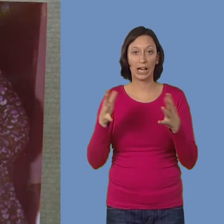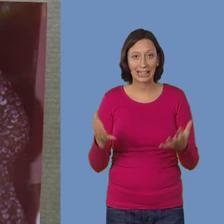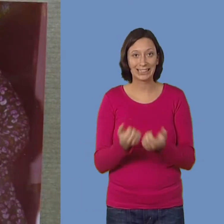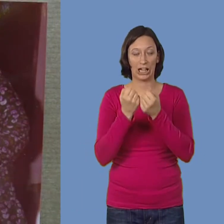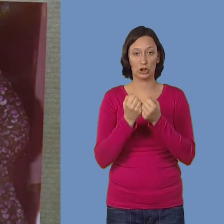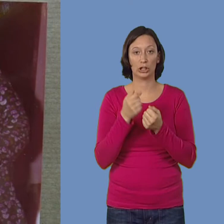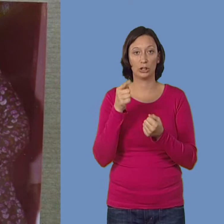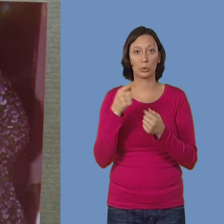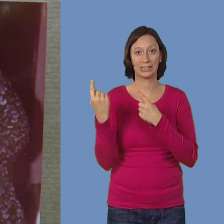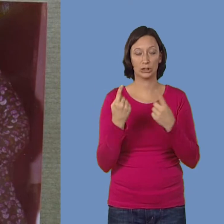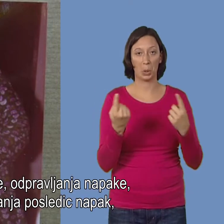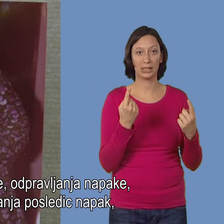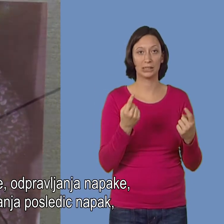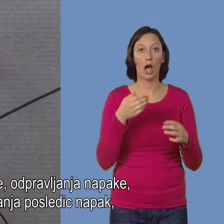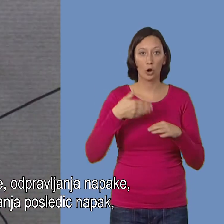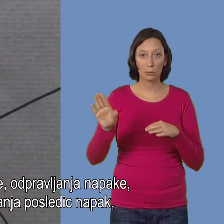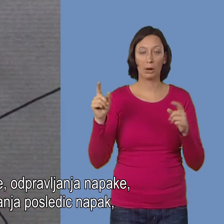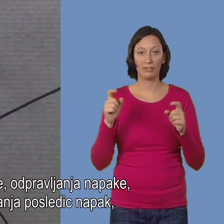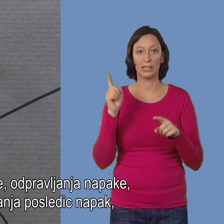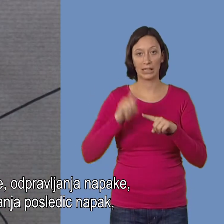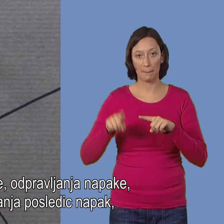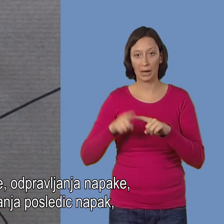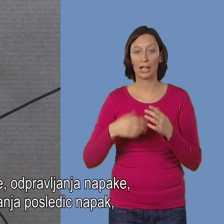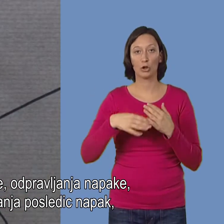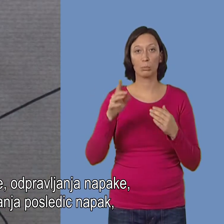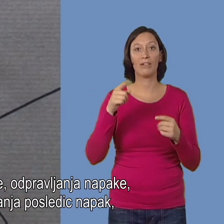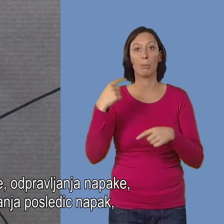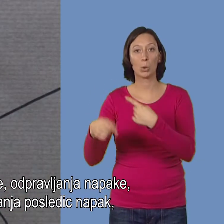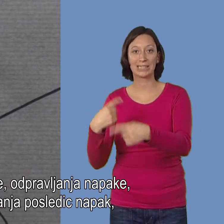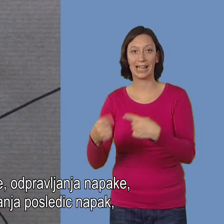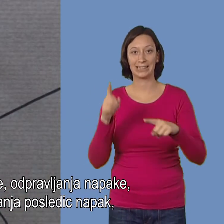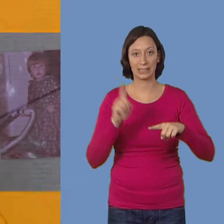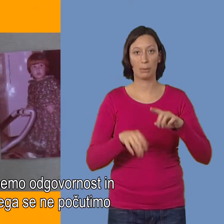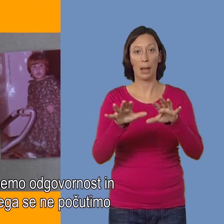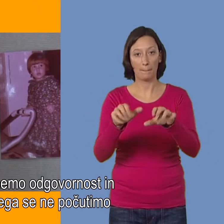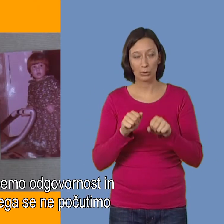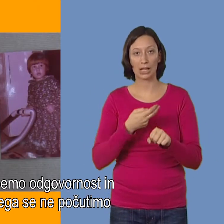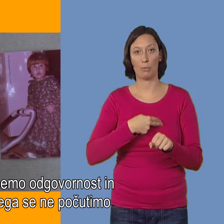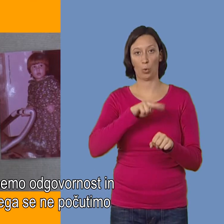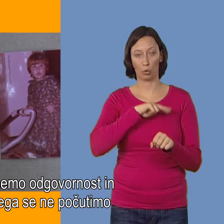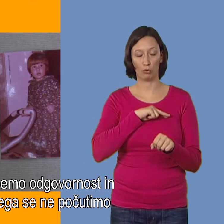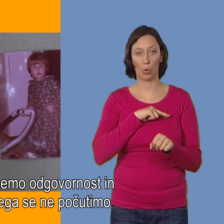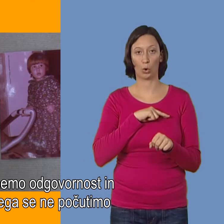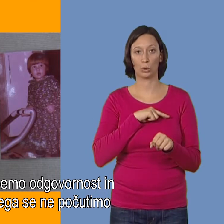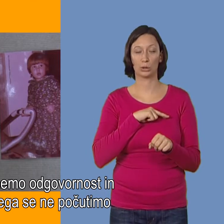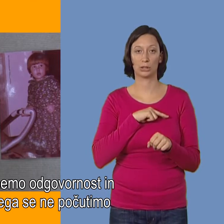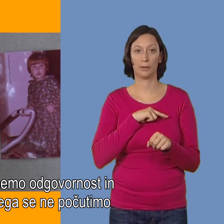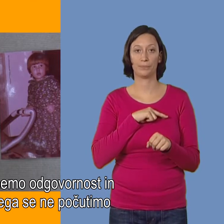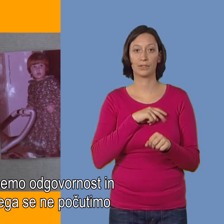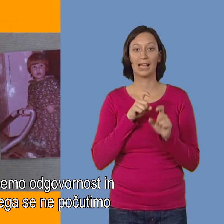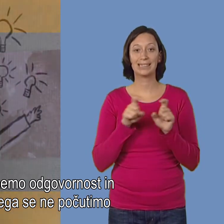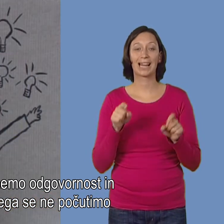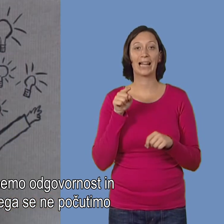razreševanja te situacije, odpravljanja napake, odpravljanja posledic napak, prevzamemo odgovornost